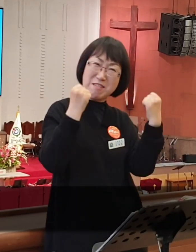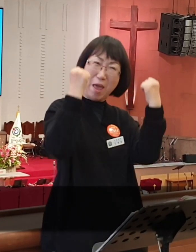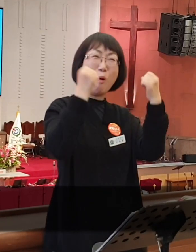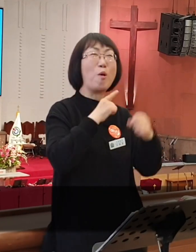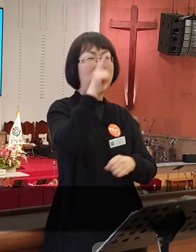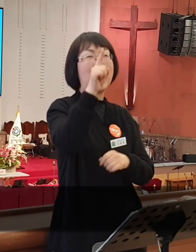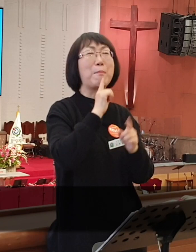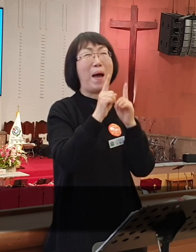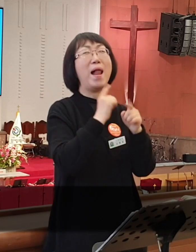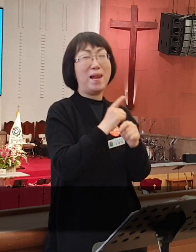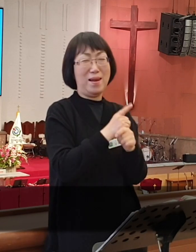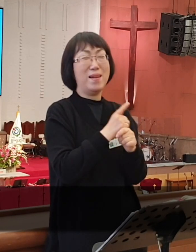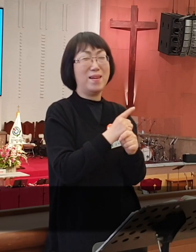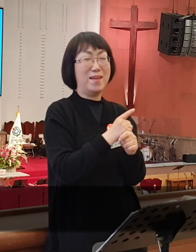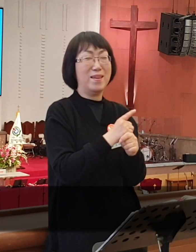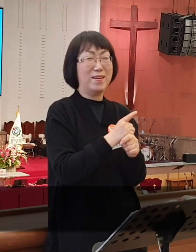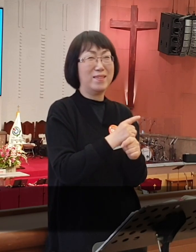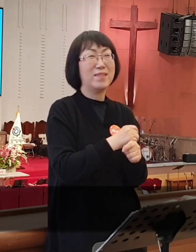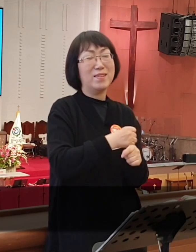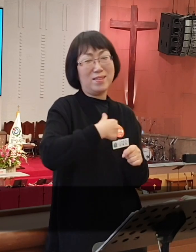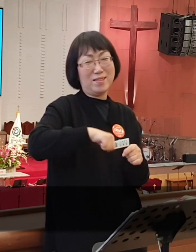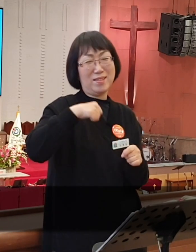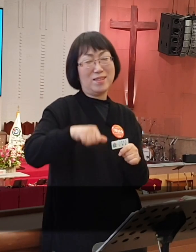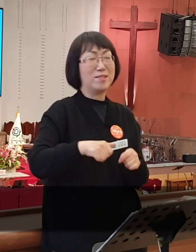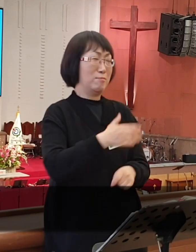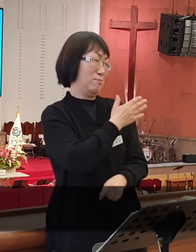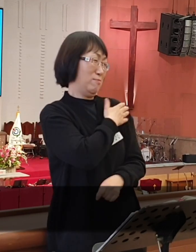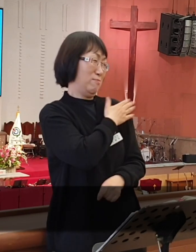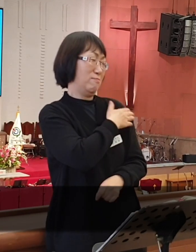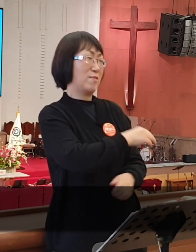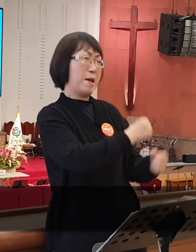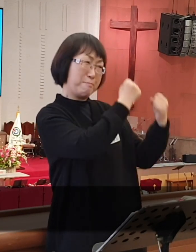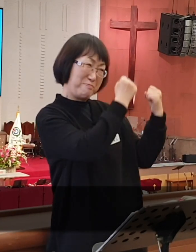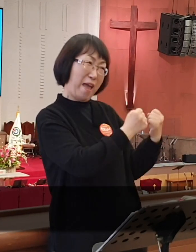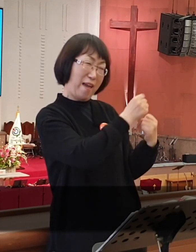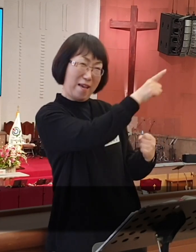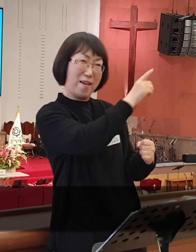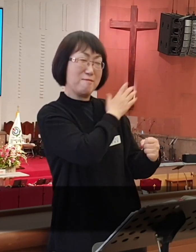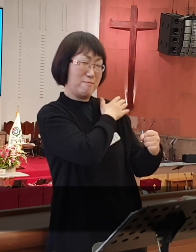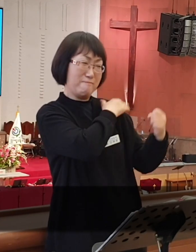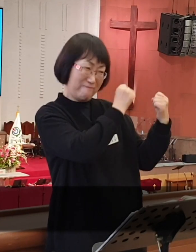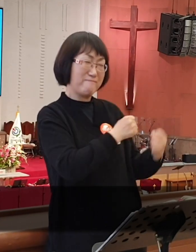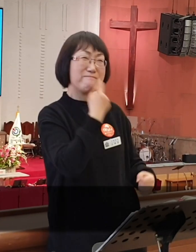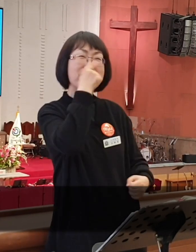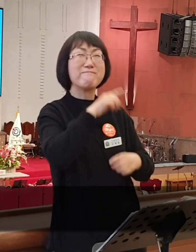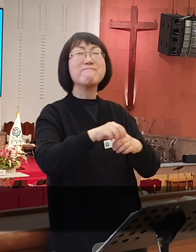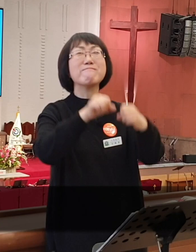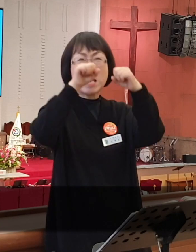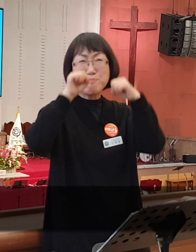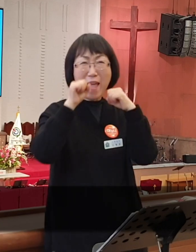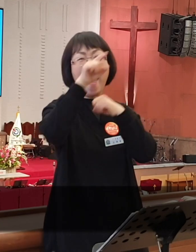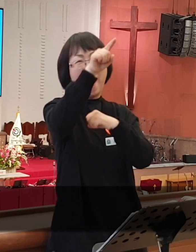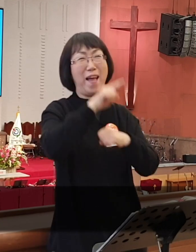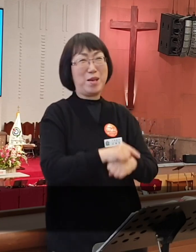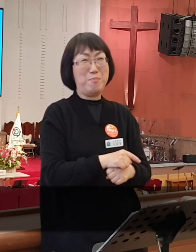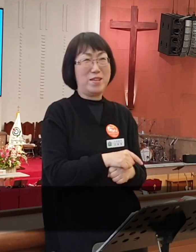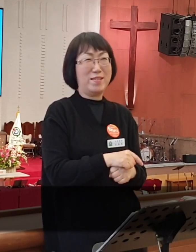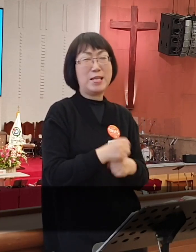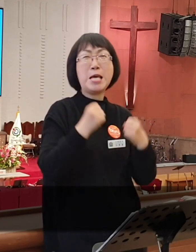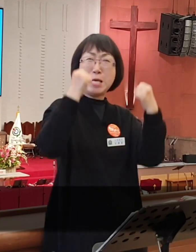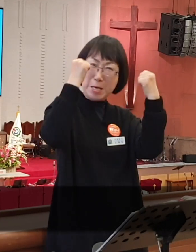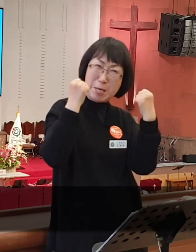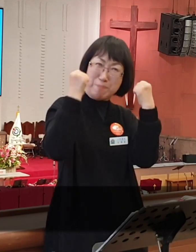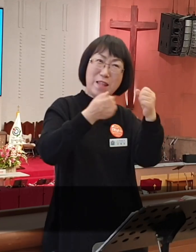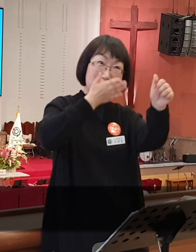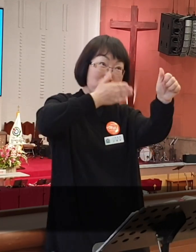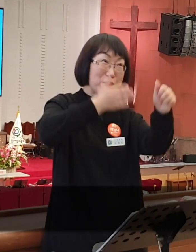여러분들 자녀든지 아니면 그럴 만한 분이면 어깨를 툭 치셔도 좋아요. 아니면 눈으로 서로 격려하면서 얘기하십시다.